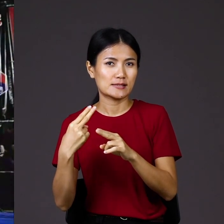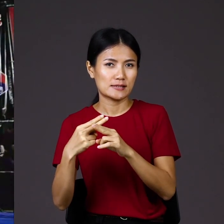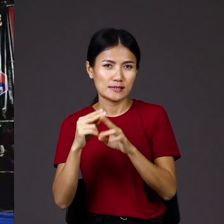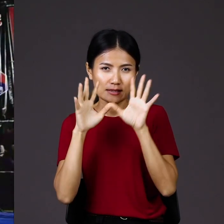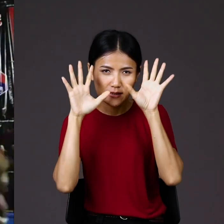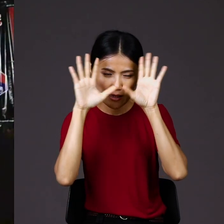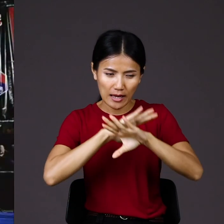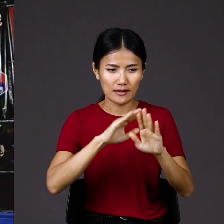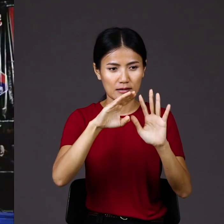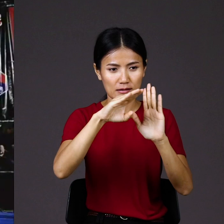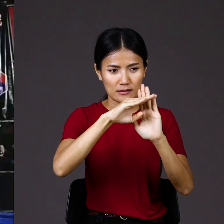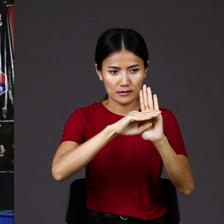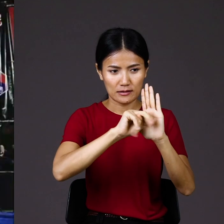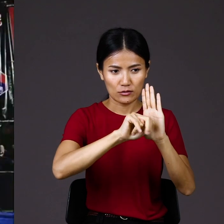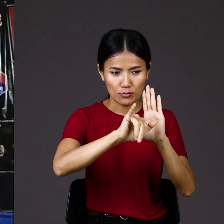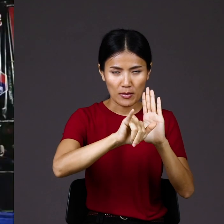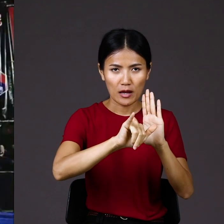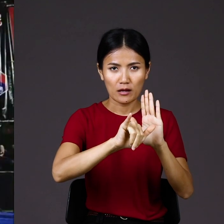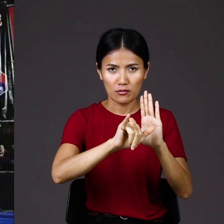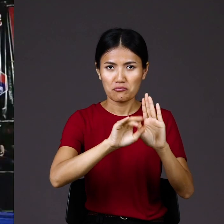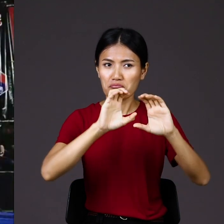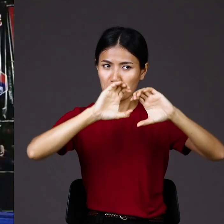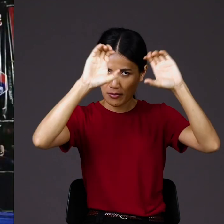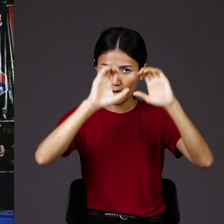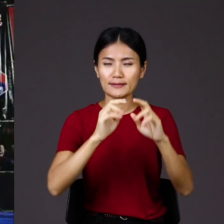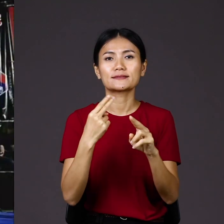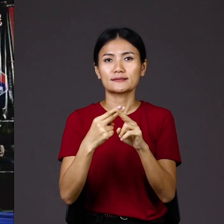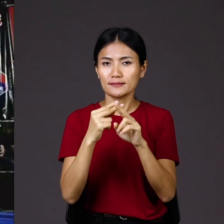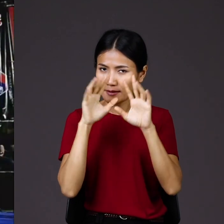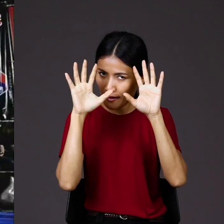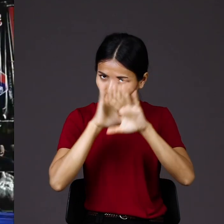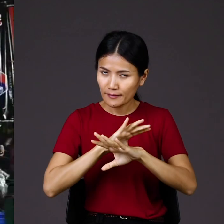มือนกับนโยบายของรัฐบาล